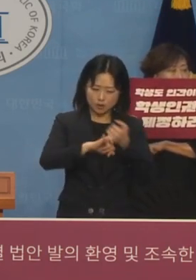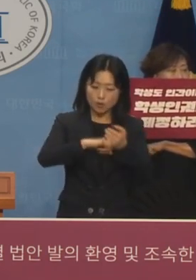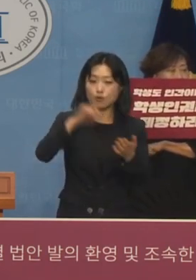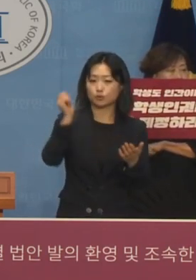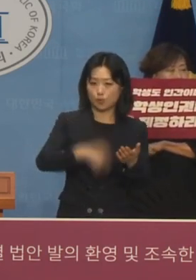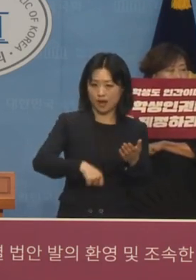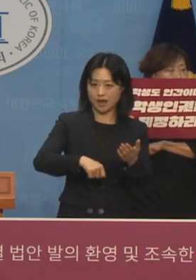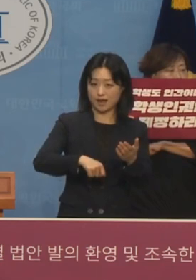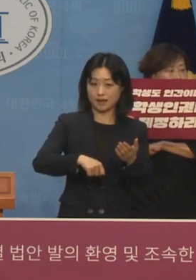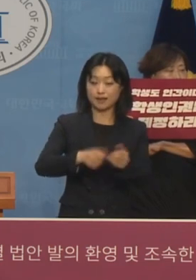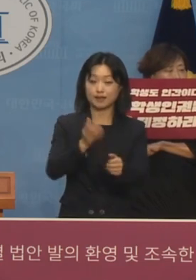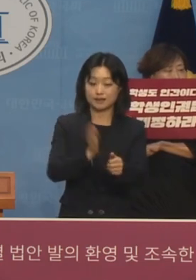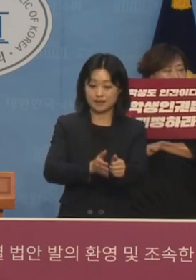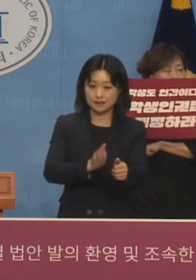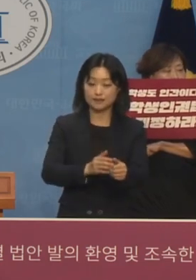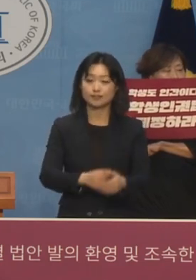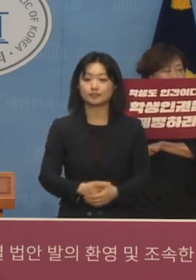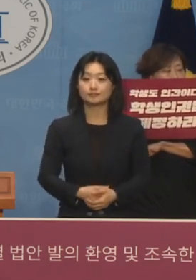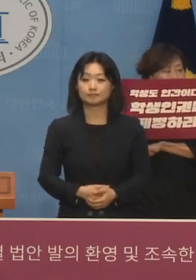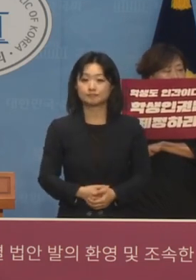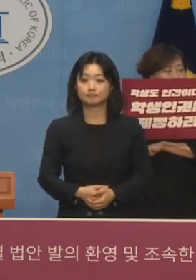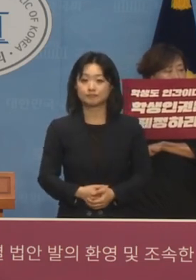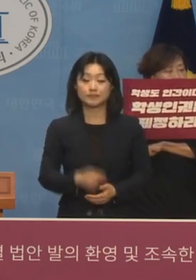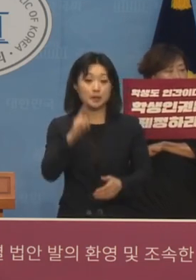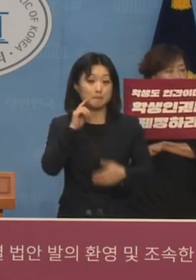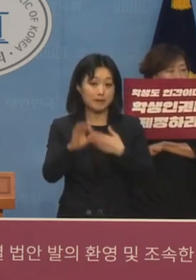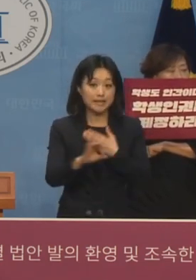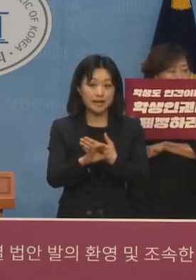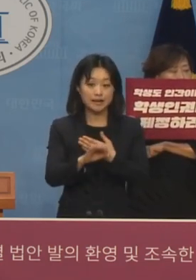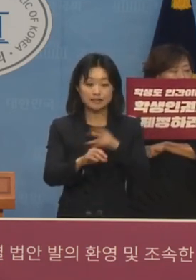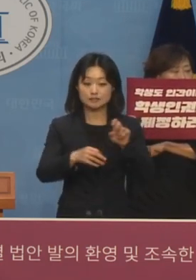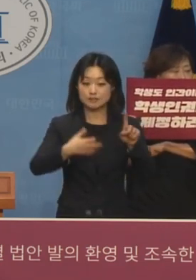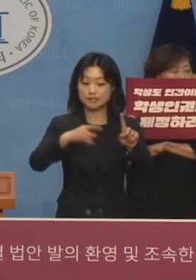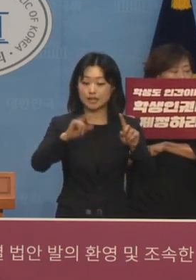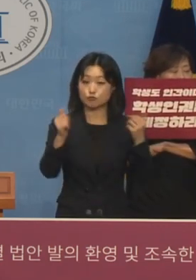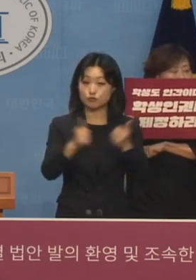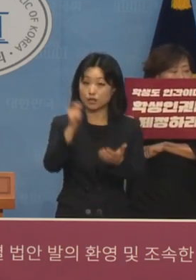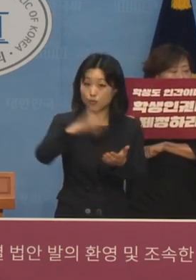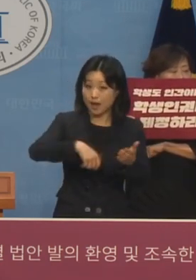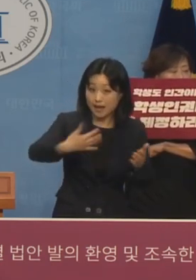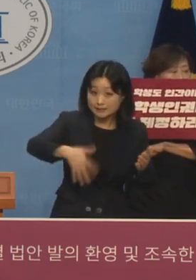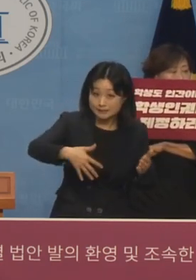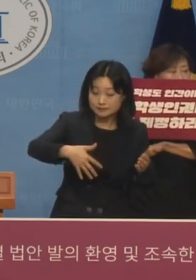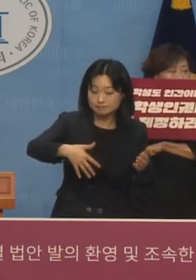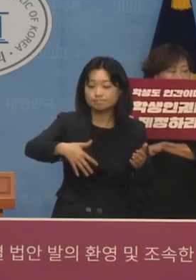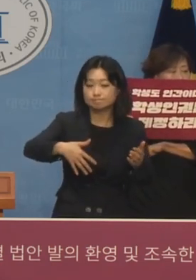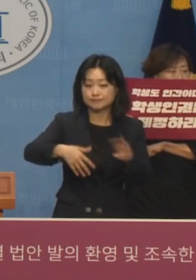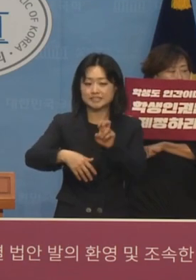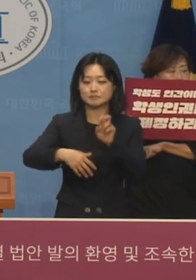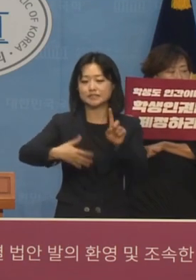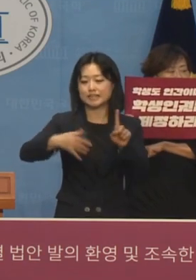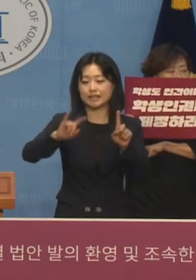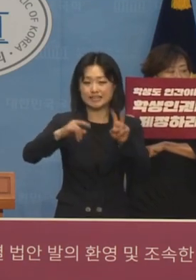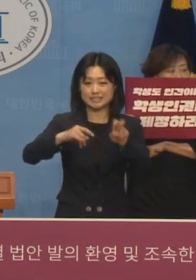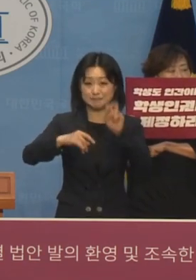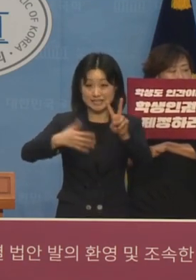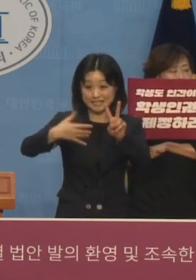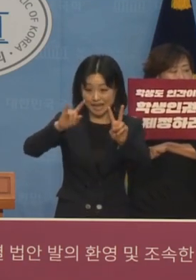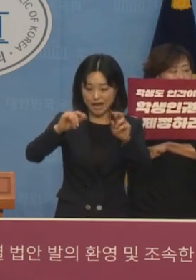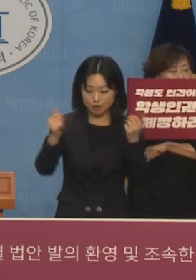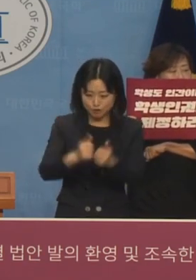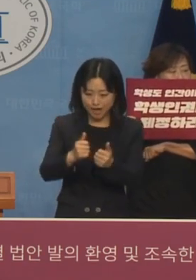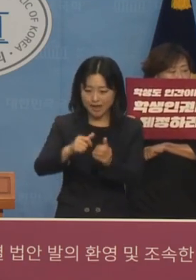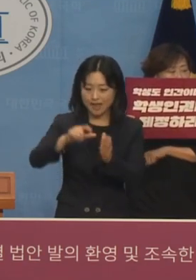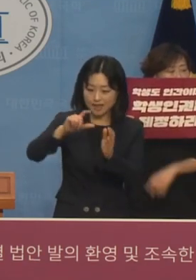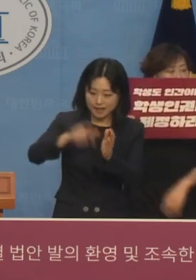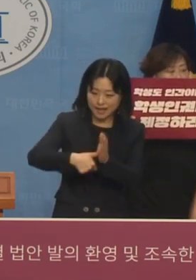중에라도 하루빨리 제정되기를 바란다. 만일 21대 국회 중 통과되지 않는다면 22대 국회에서 발의,